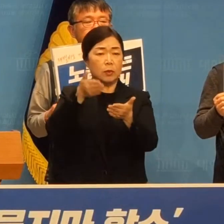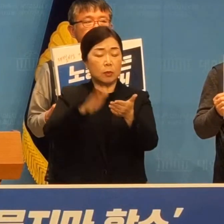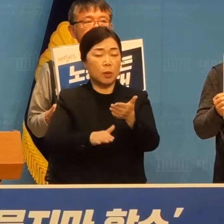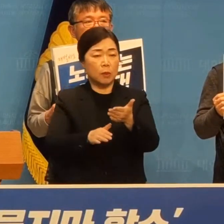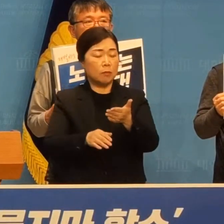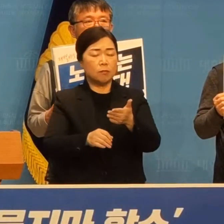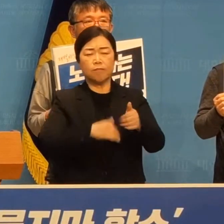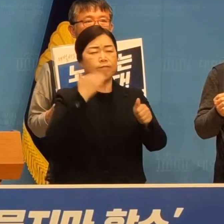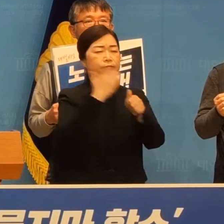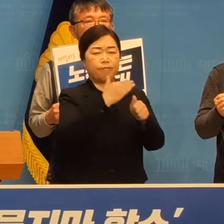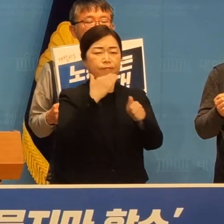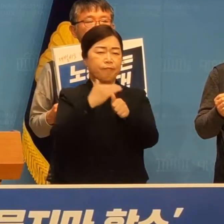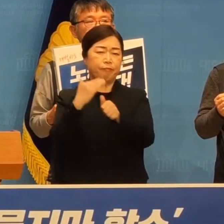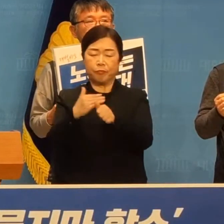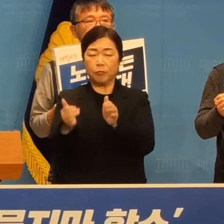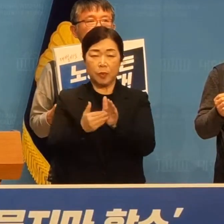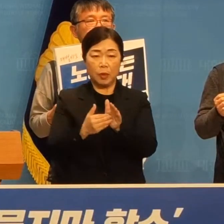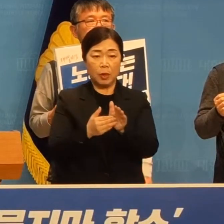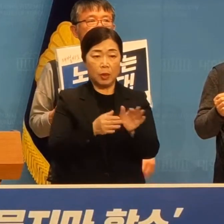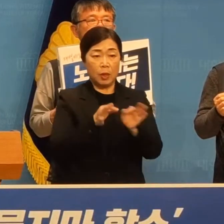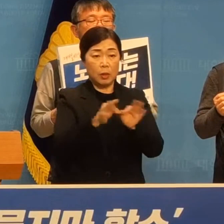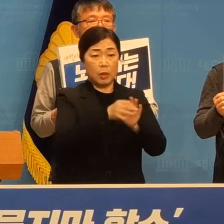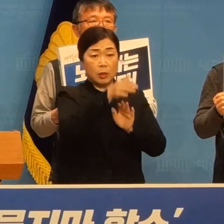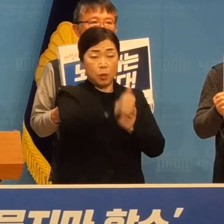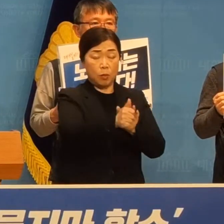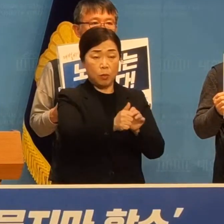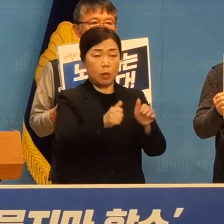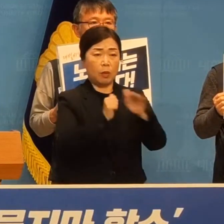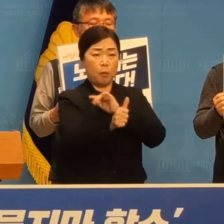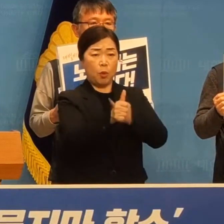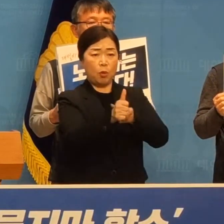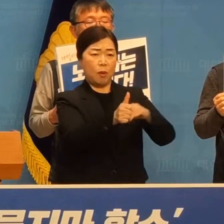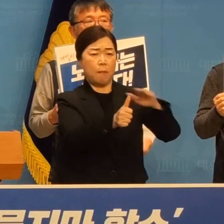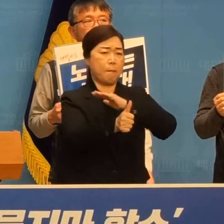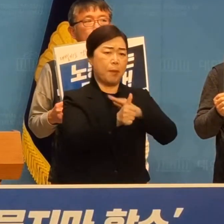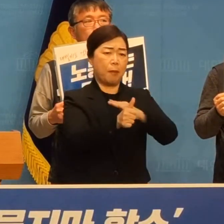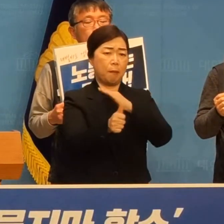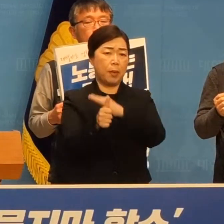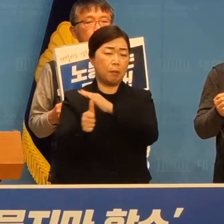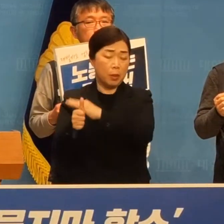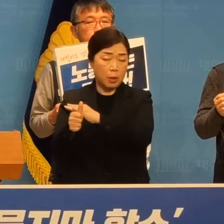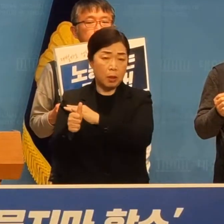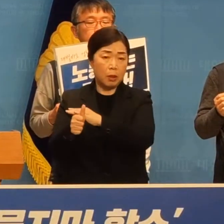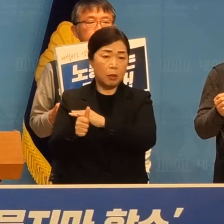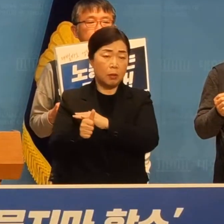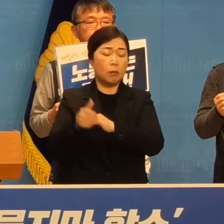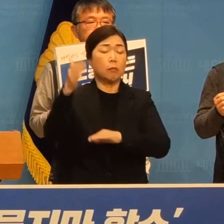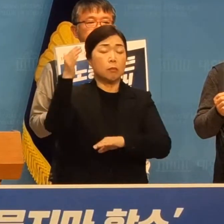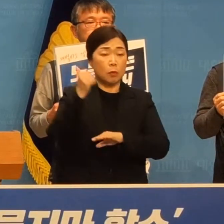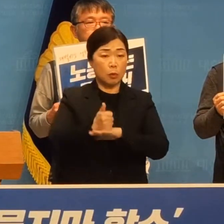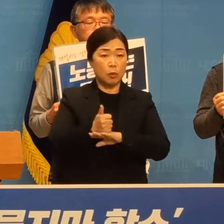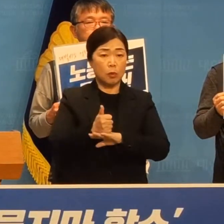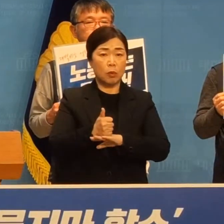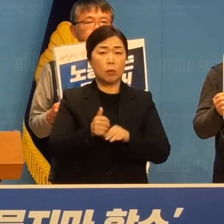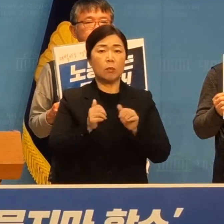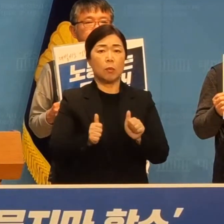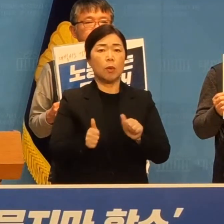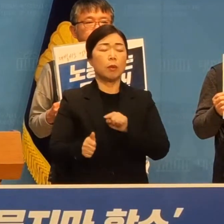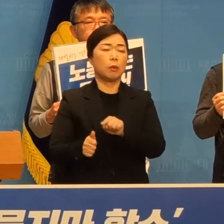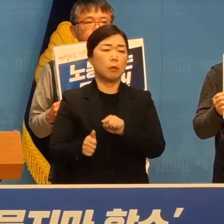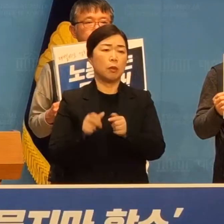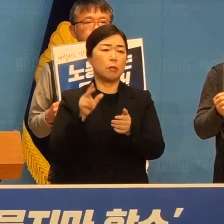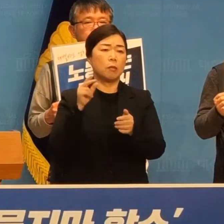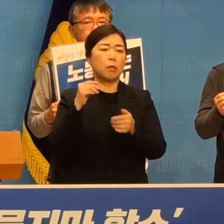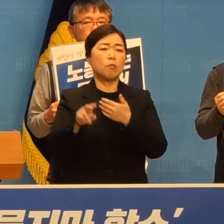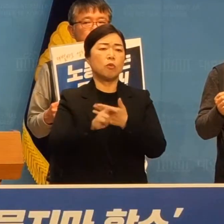해고했습니다. 이 대리점 대표들은 결국 부당노동행위로 법원에서 모두 처벌을 받았습니다. 그런데 그